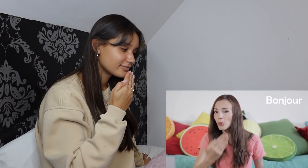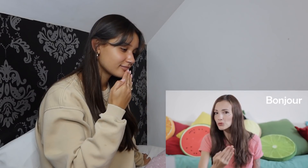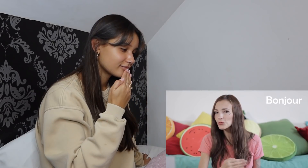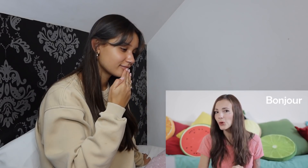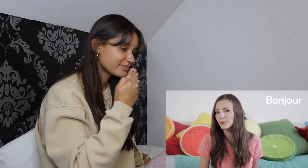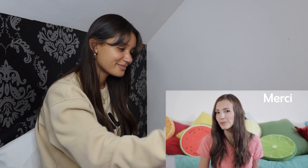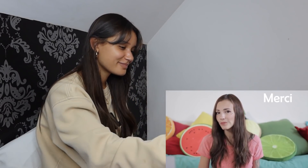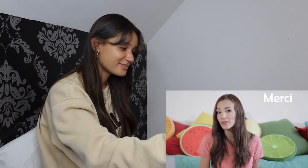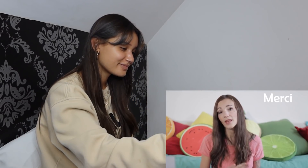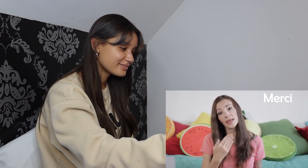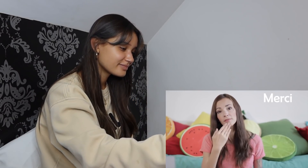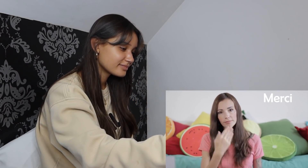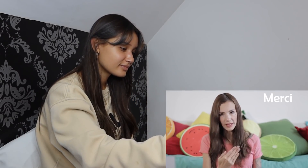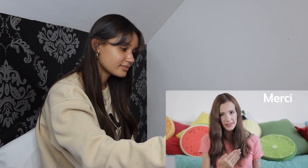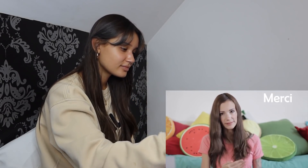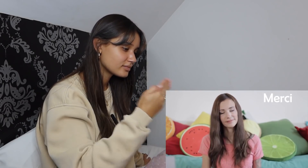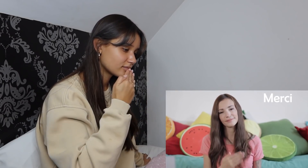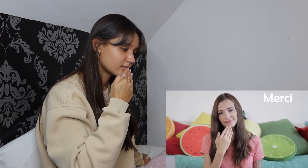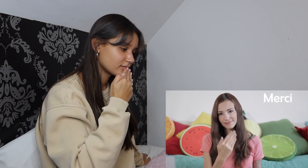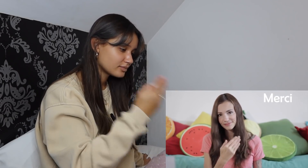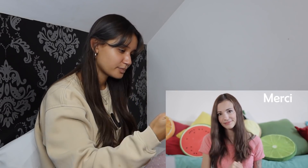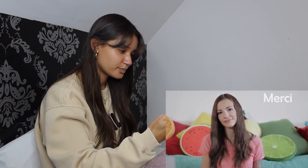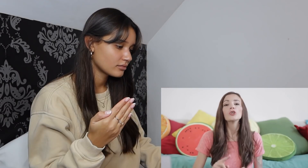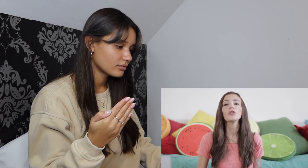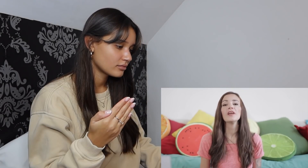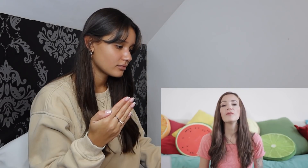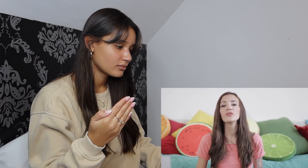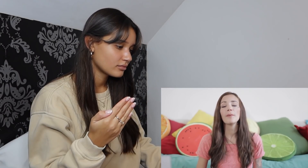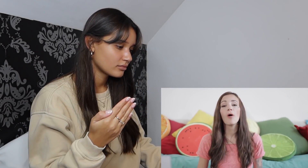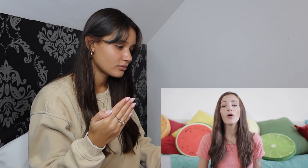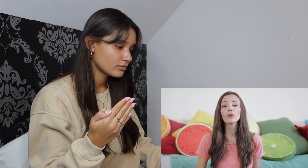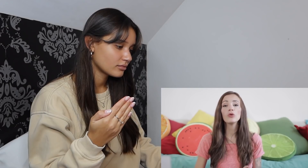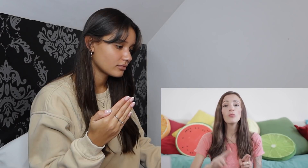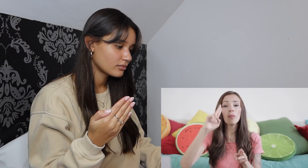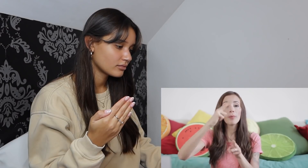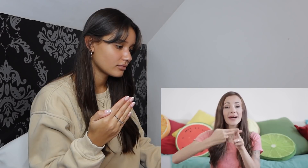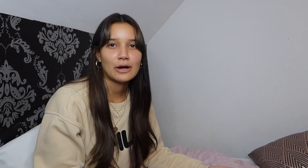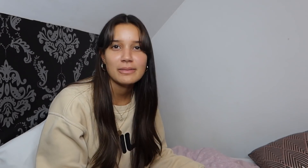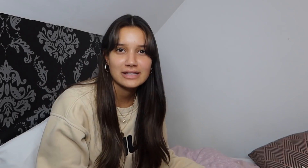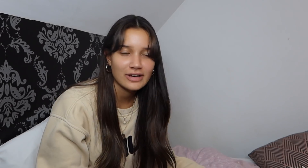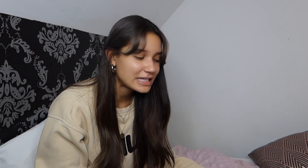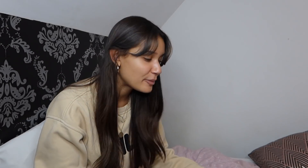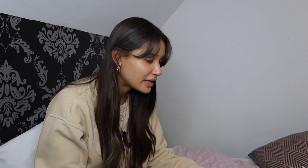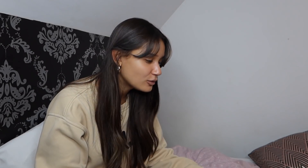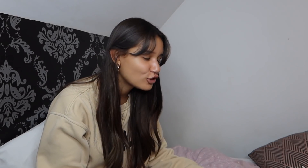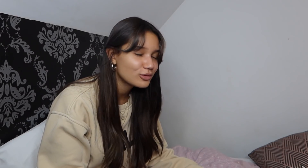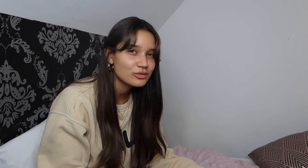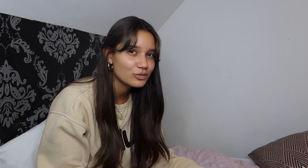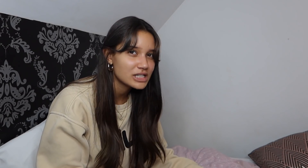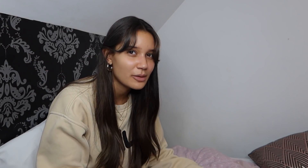Bonjour et merci. Je vais vous apprendre le mot prénom. Ah ouais mais c'est vrai ça, prénom. Comment on dit un